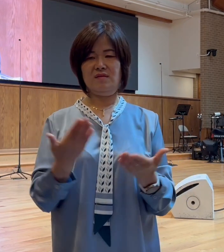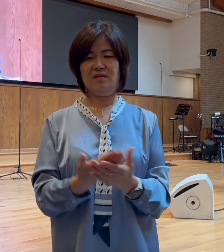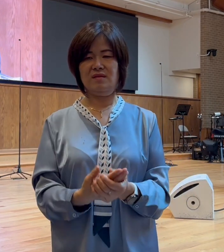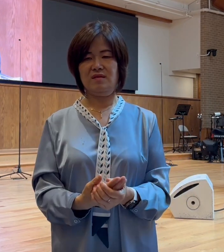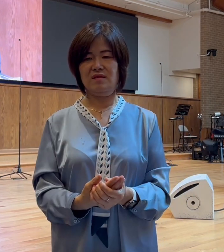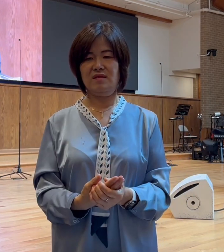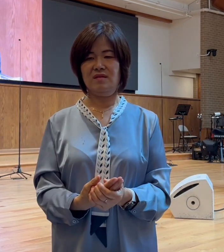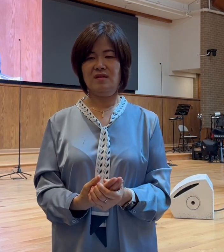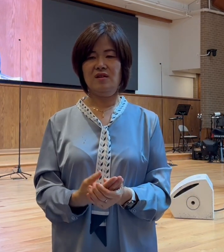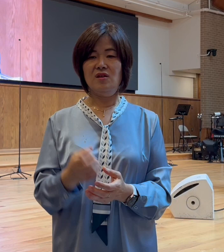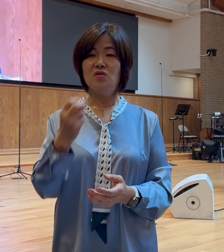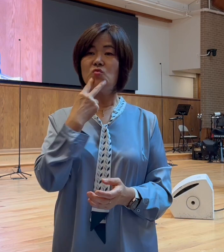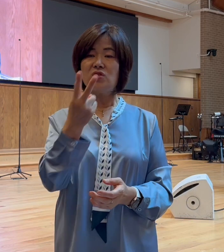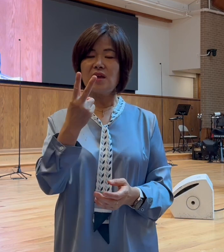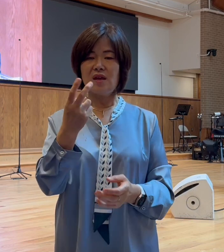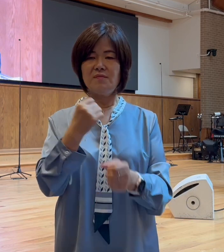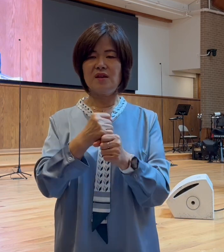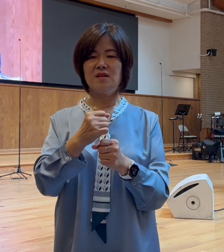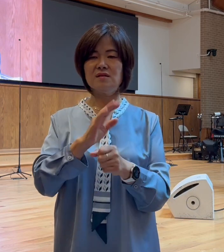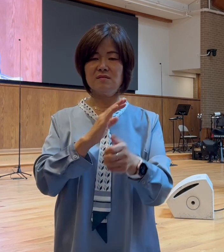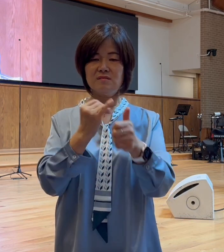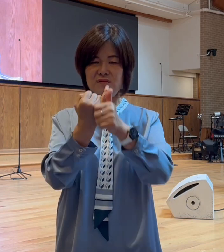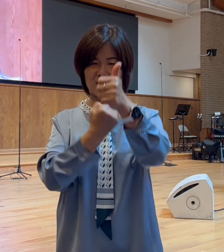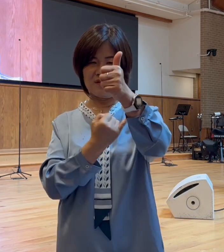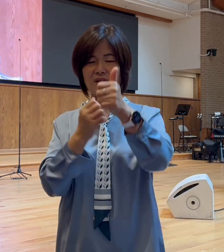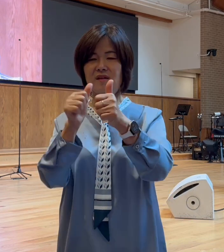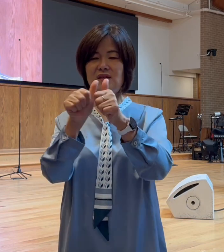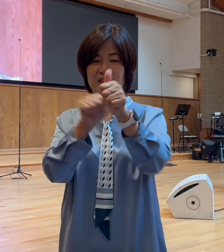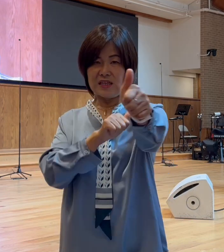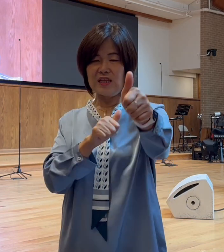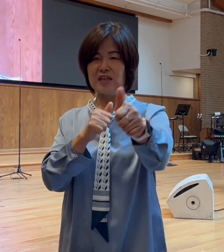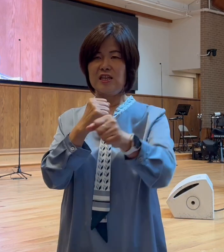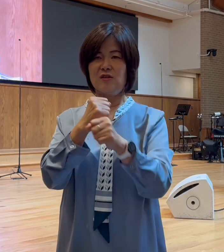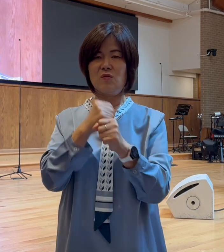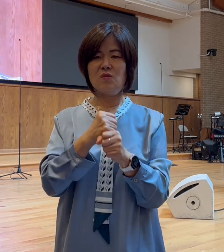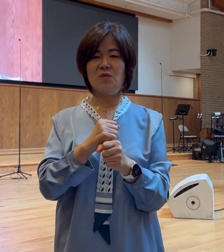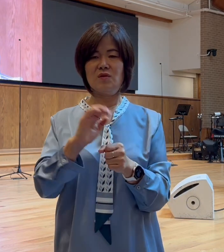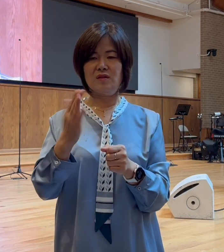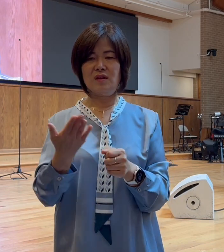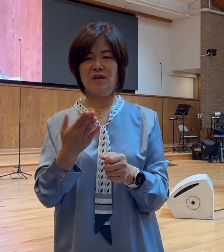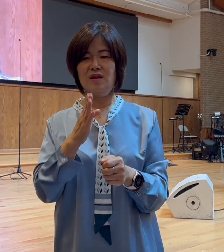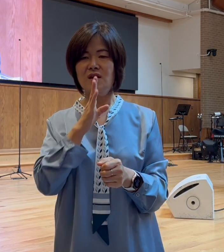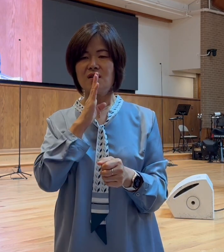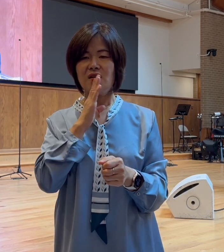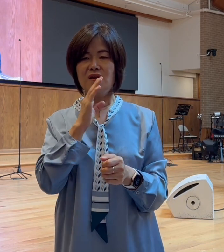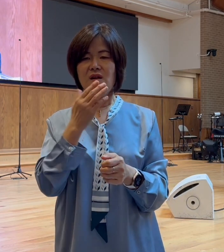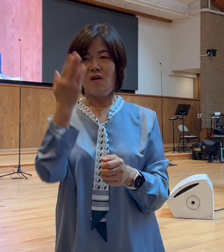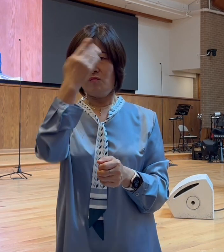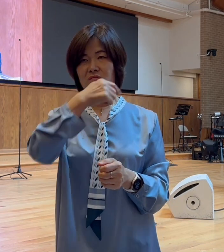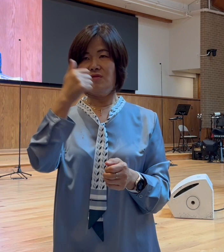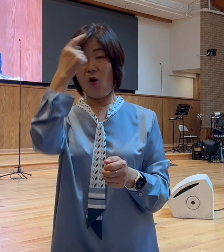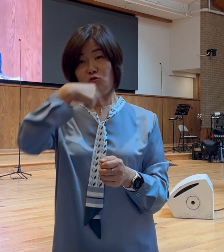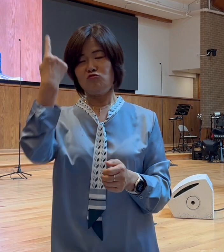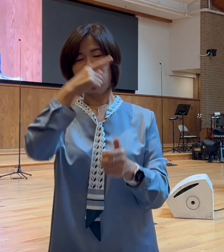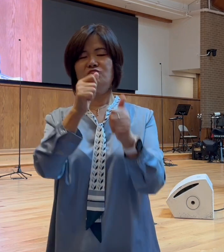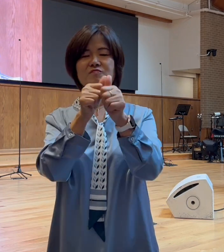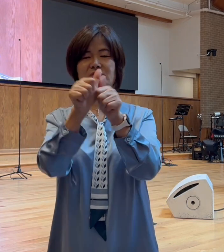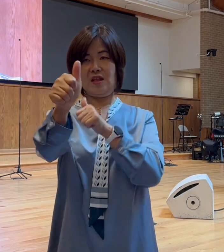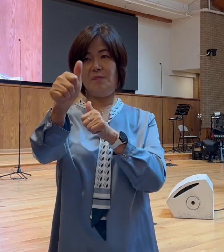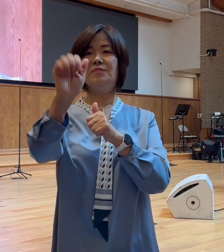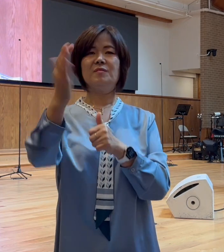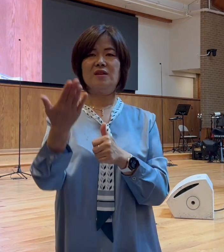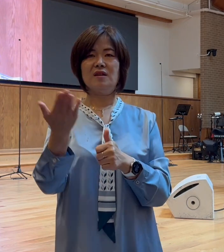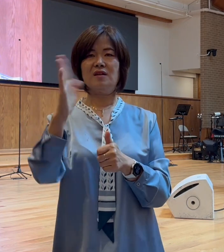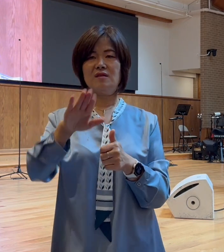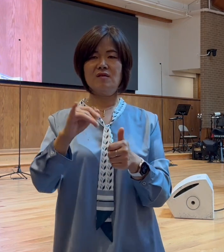않으셨습니다. 요셉이 준수하고 아담한 것 같아요. 그러니까 몸짱이자 얼짱이었던 것 같습니다. 그러니까